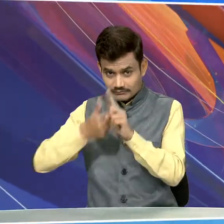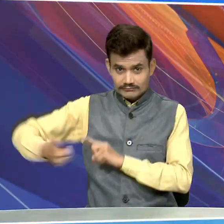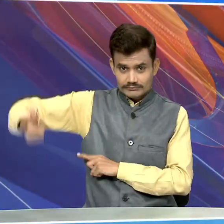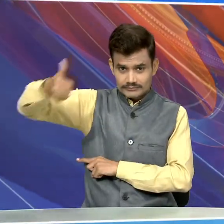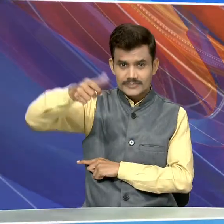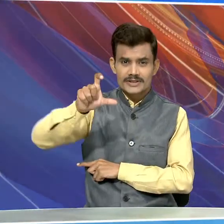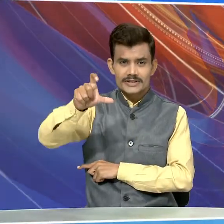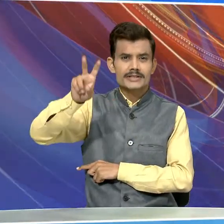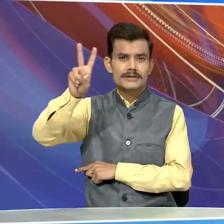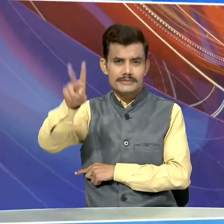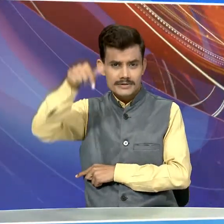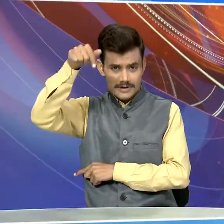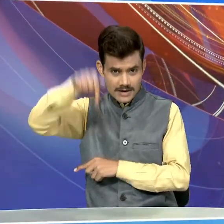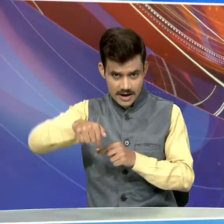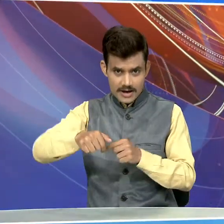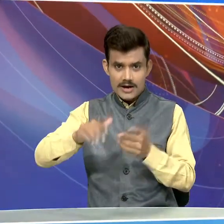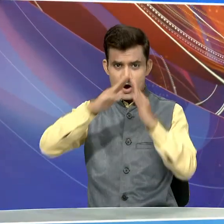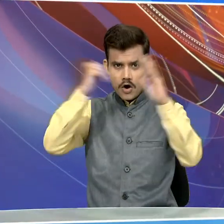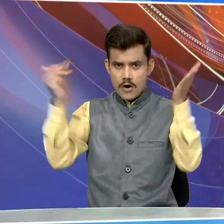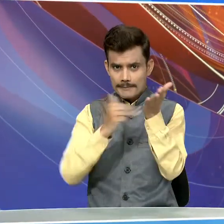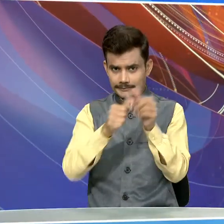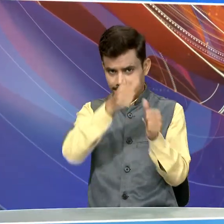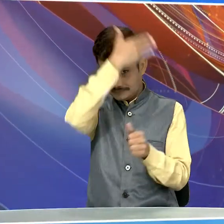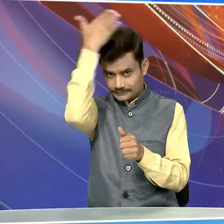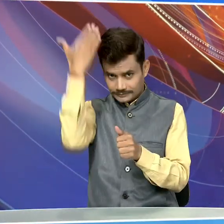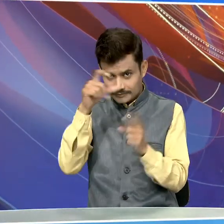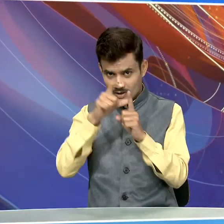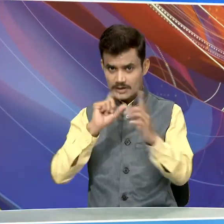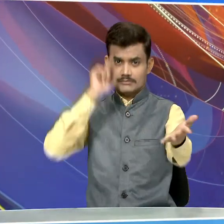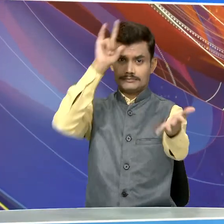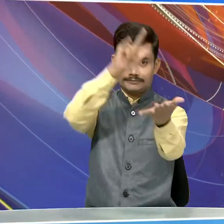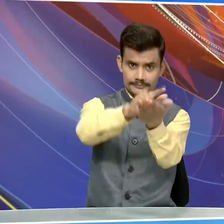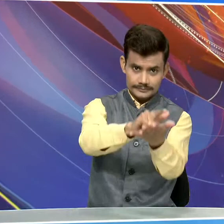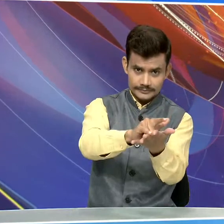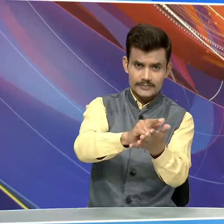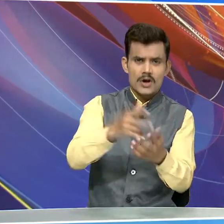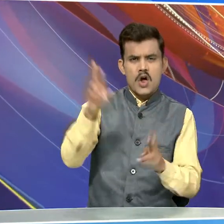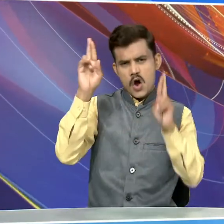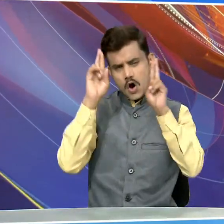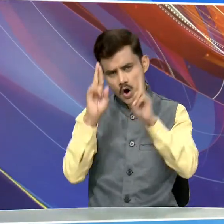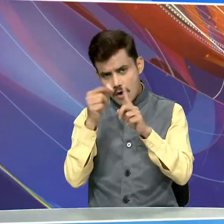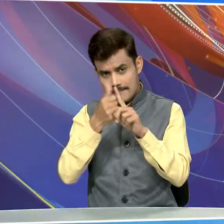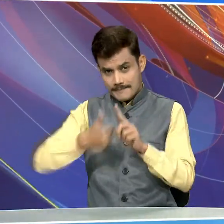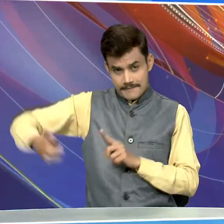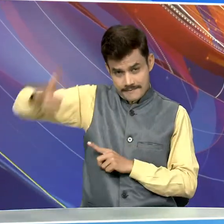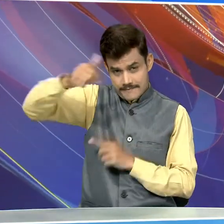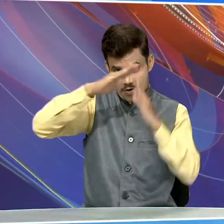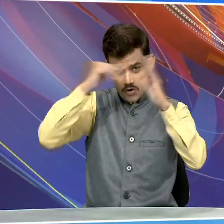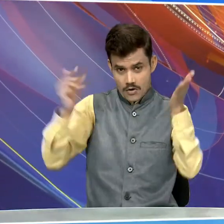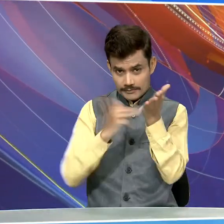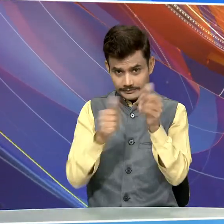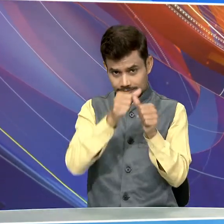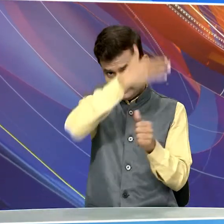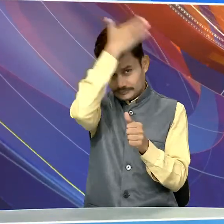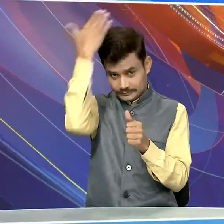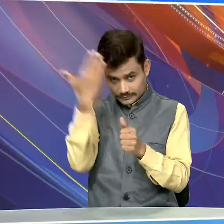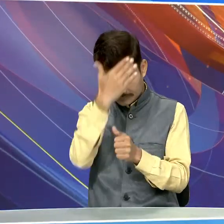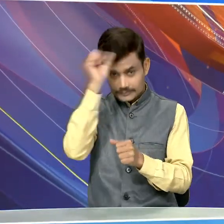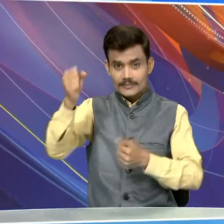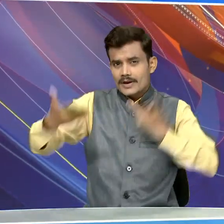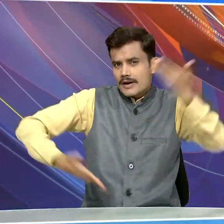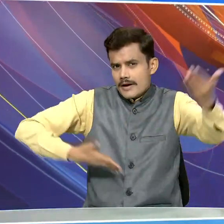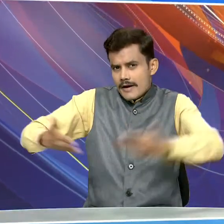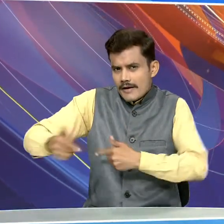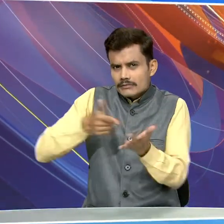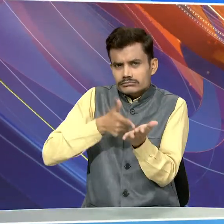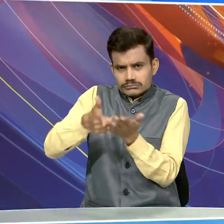राज्यपाल CV आनंद बोस गृह मंत्री अमित शाह से मिलने के लिए नई दिल्ली पहुंचे। संभावना है कि राज्यपाल केंद्रीय गृह मंत्री अमित शाह को बंगाल के